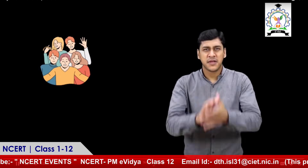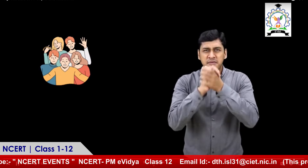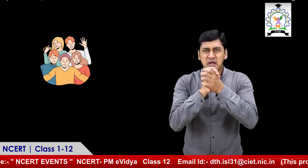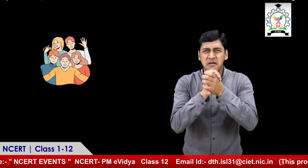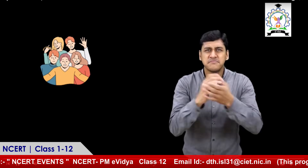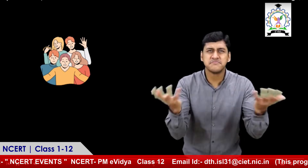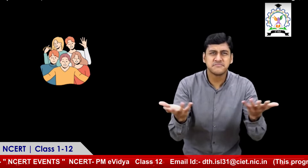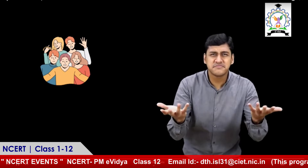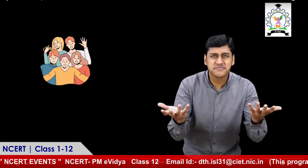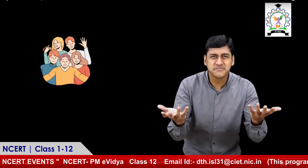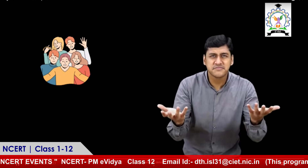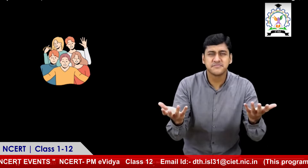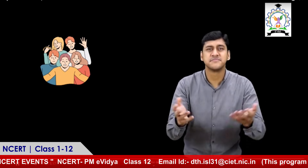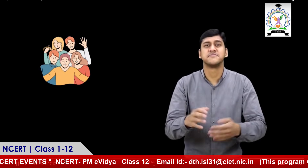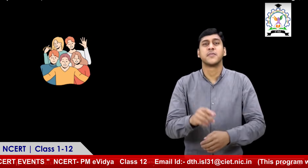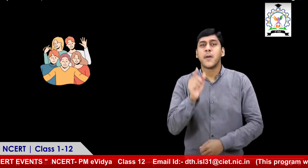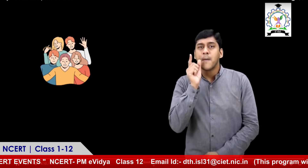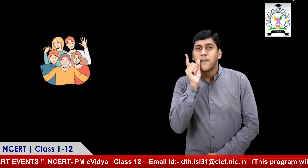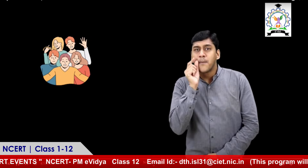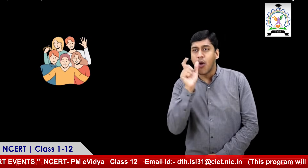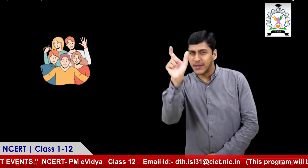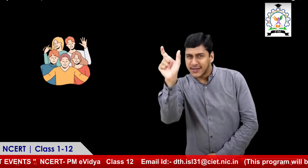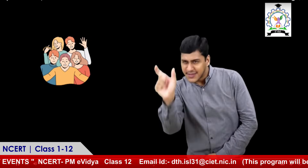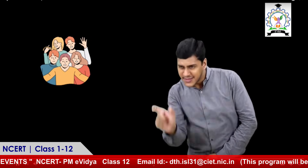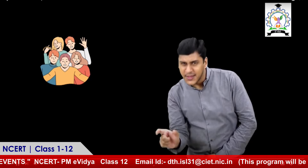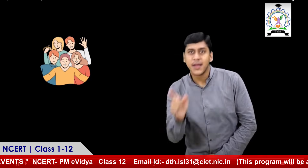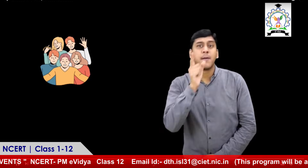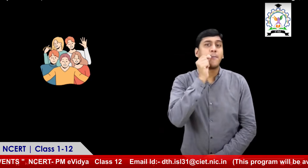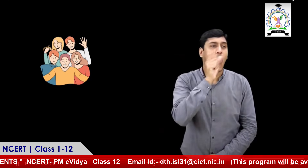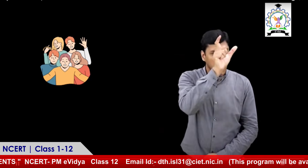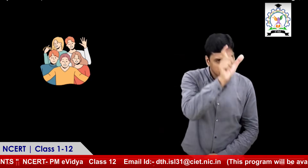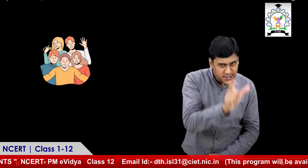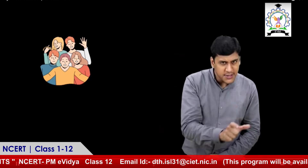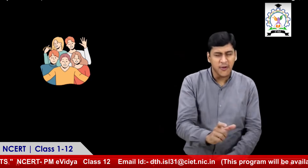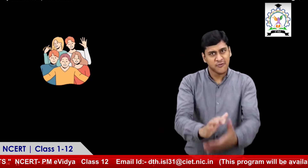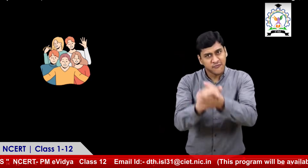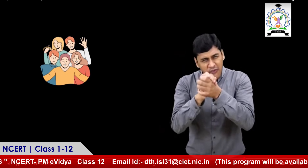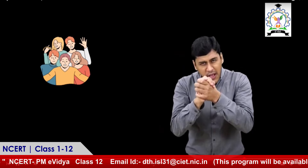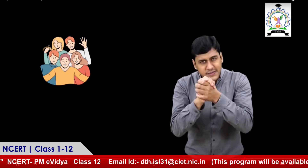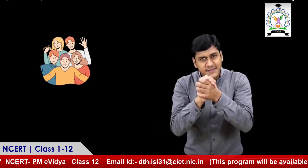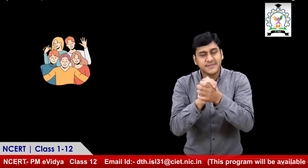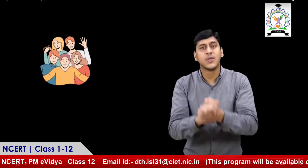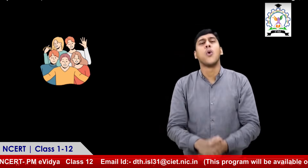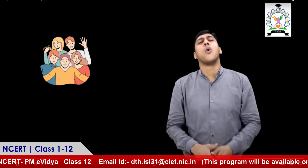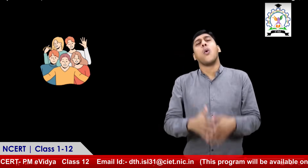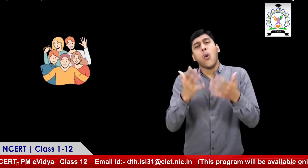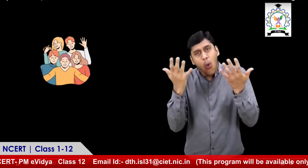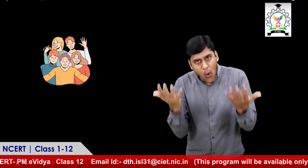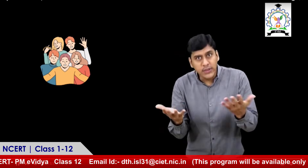यदि दो लड़के आपस में दोस्त हैं या फिर दो लड़कियां आपस में दोस्त हैं